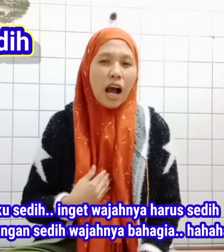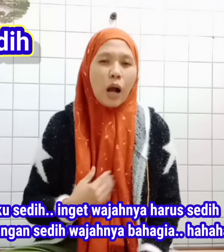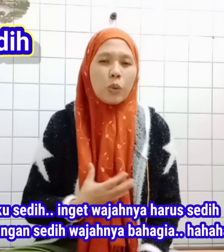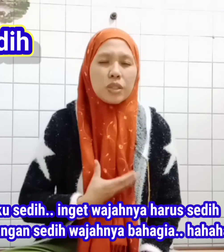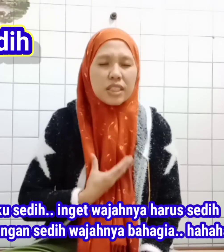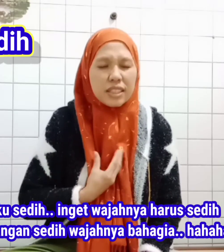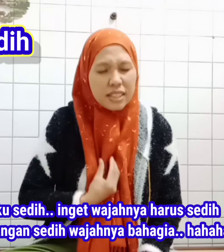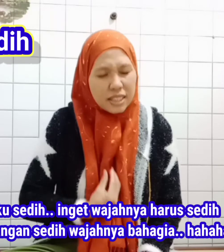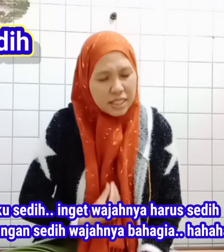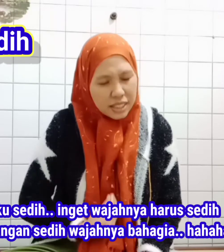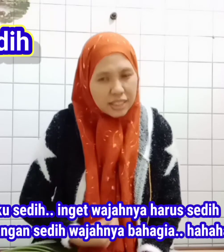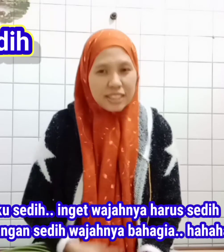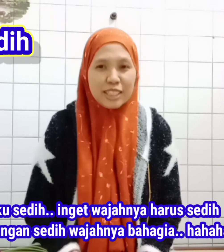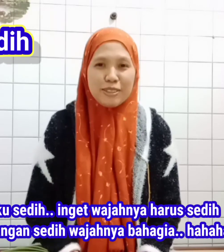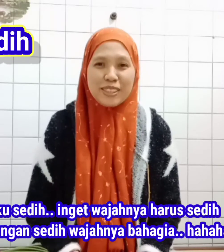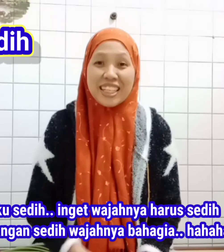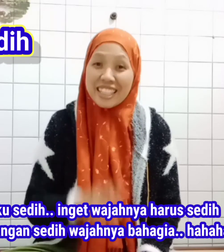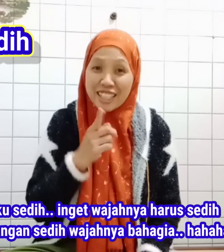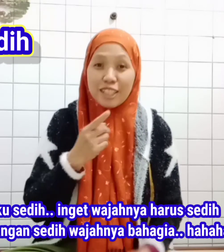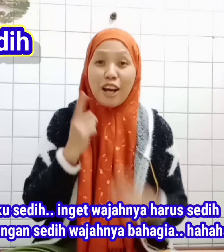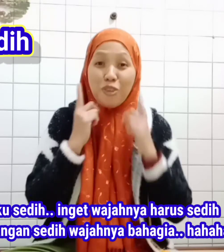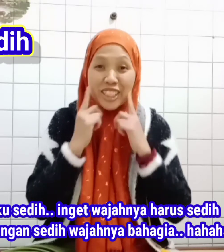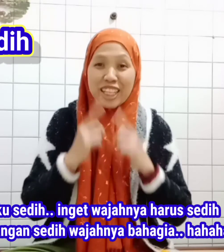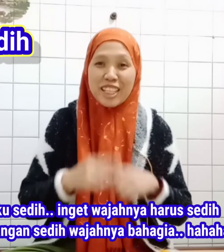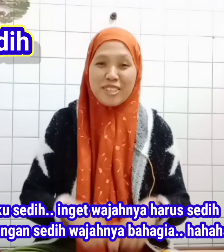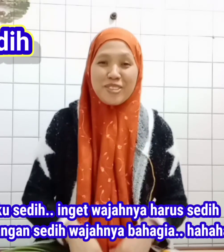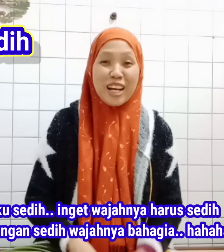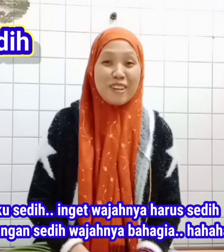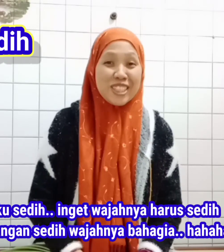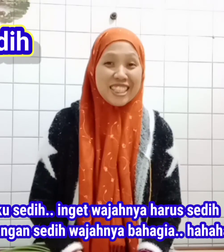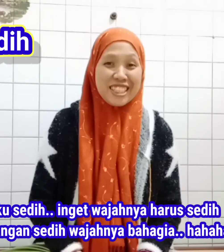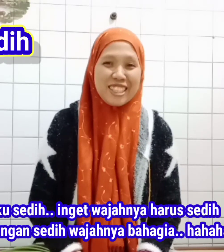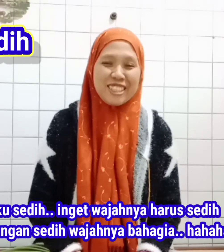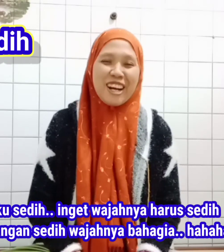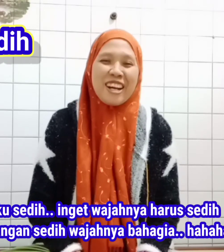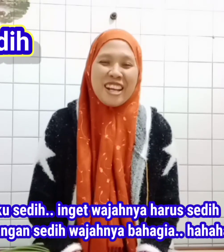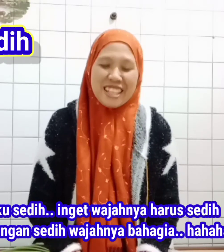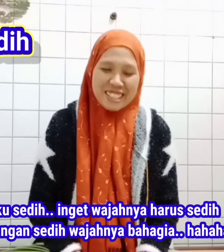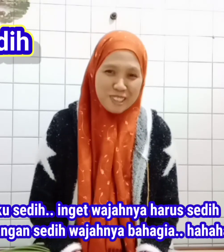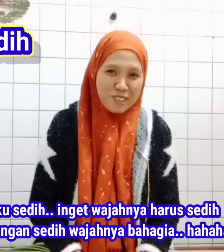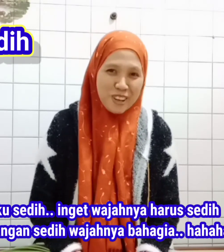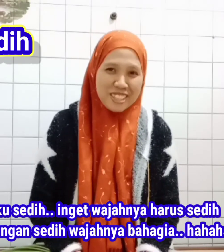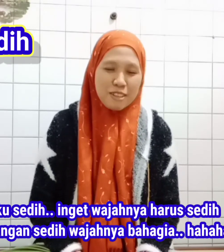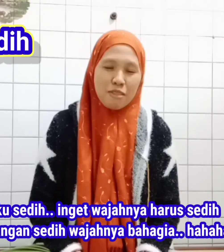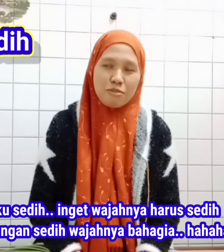Aku sedih gitu. Ingat ya, wajah kita juga harus sedih, jangan sedih wajahnya.